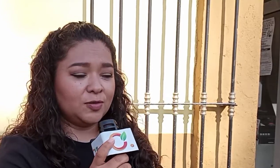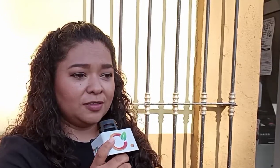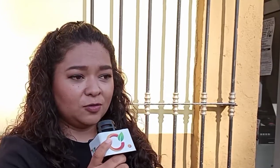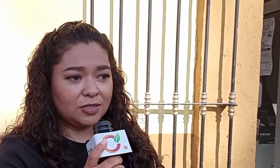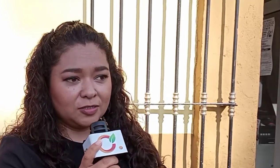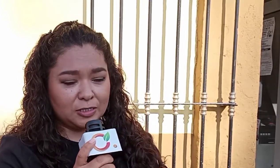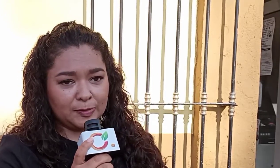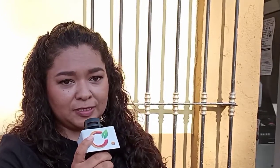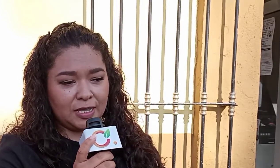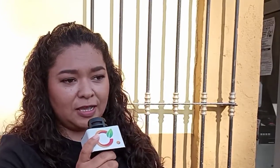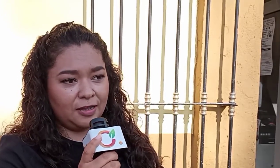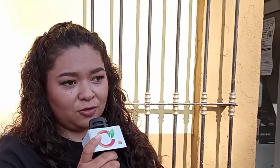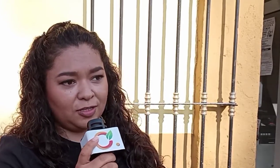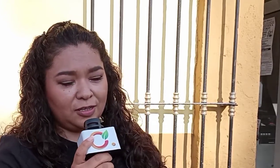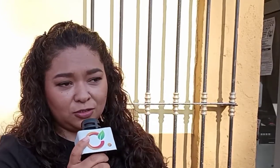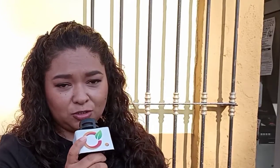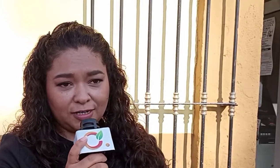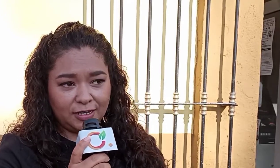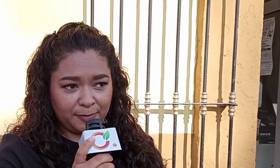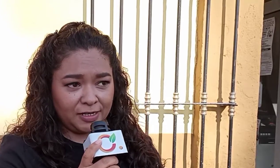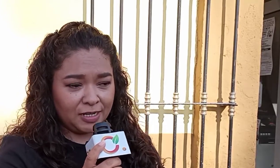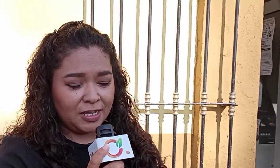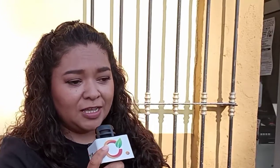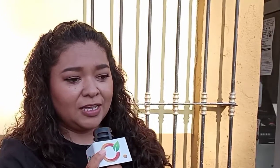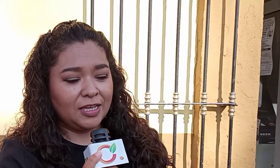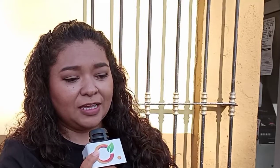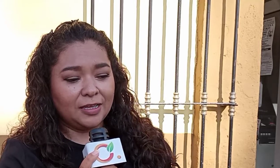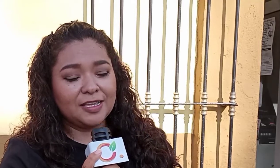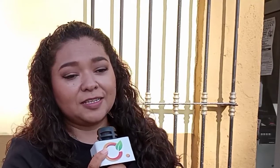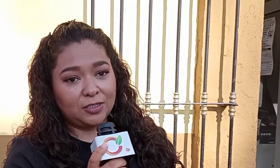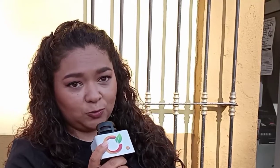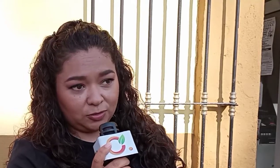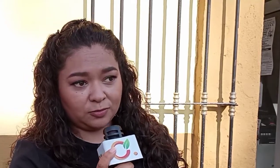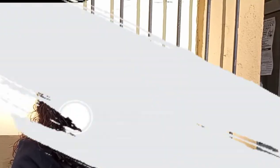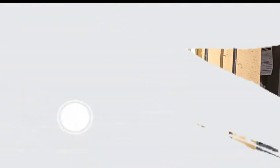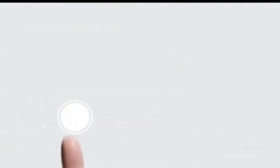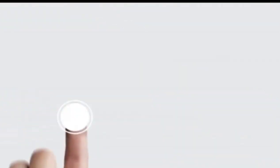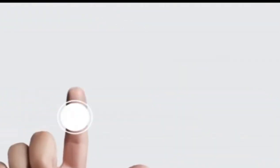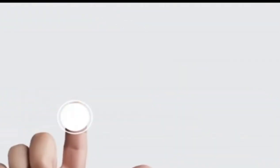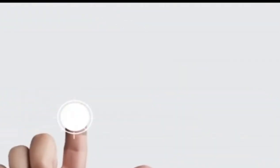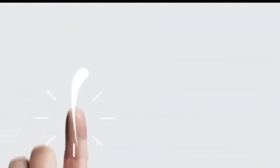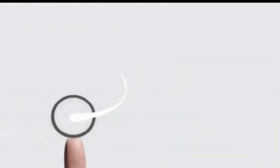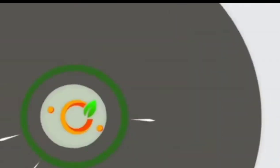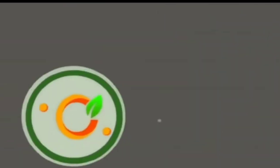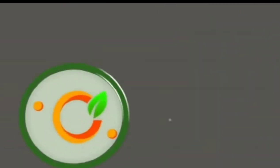de aquí de la Zona de Educación Especial a cargo de la doctora Carmen, es gratuito.